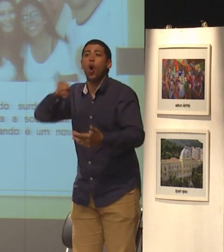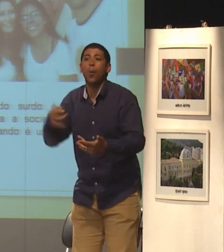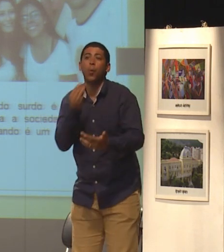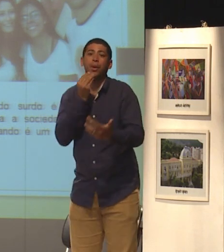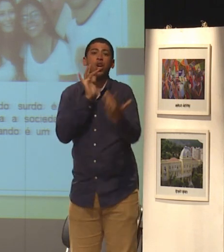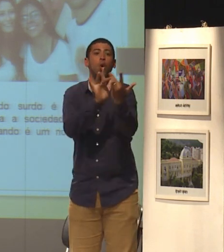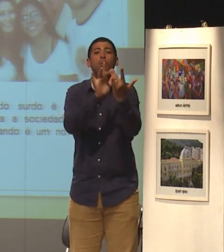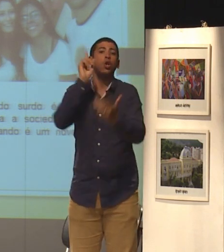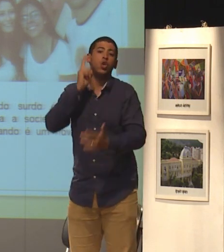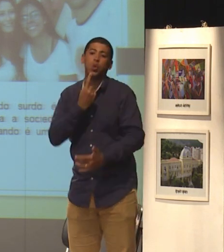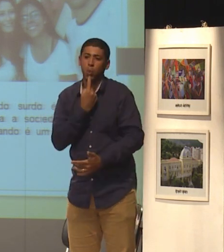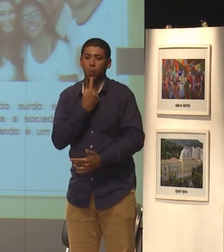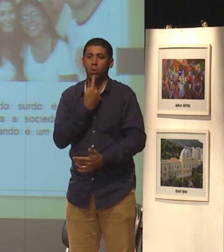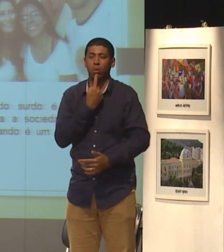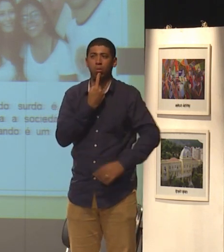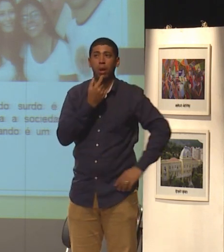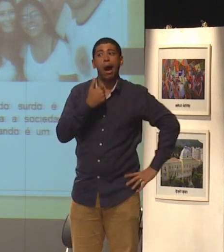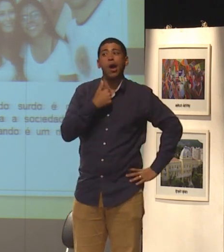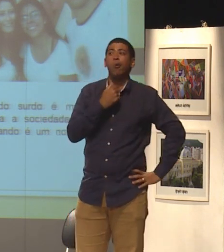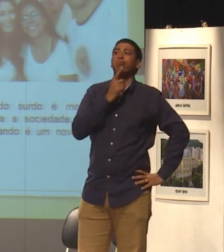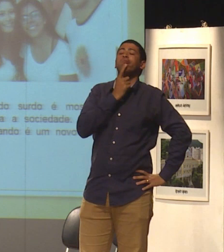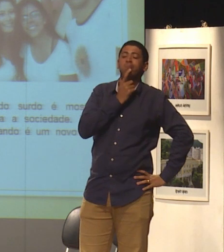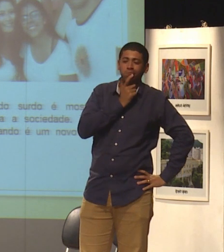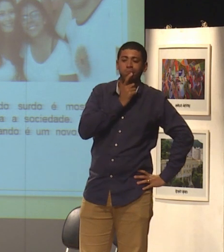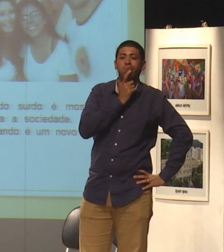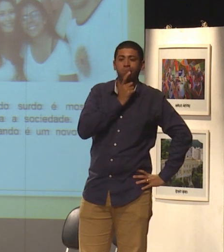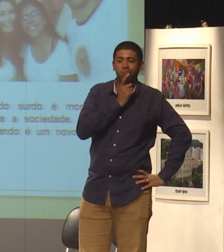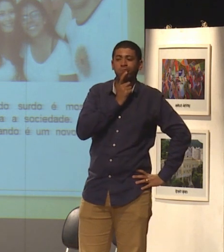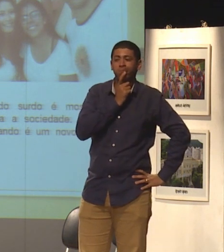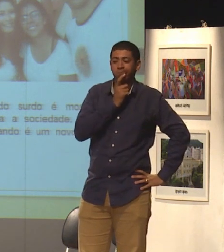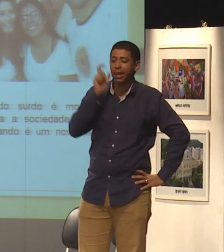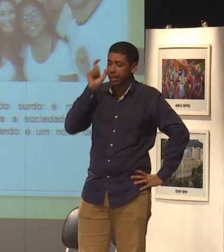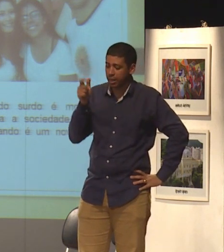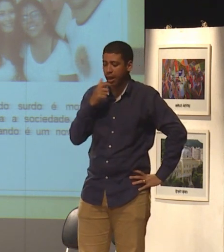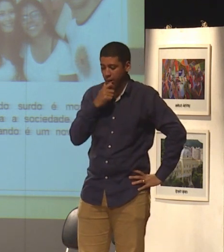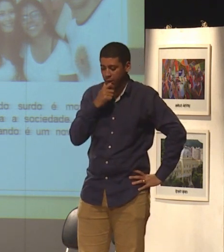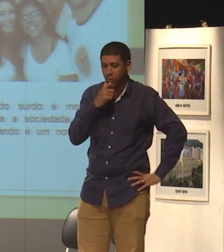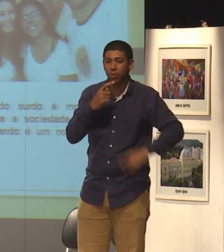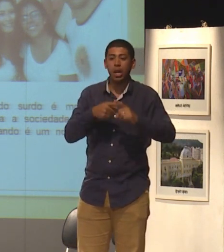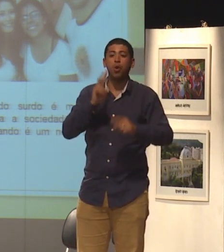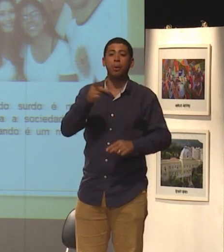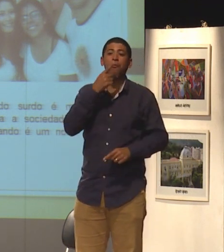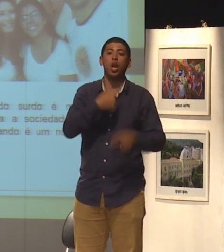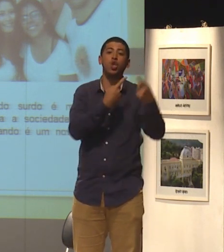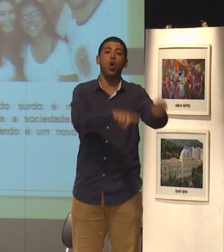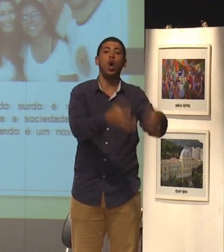fiz curso de Libras, eu queria aproveitar e ter contato com os surdos. Aí eu fiquei, Tá, interesse.